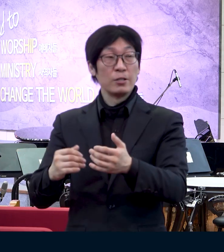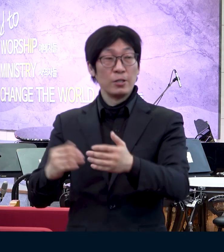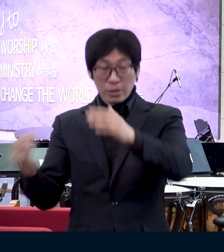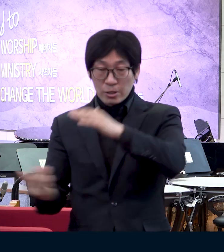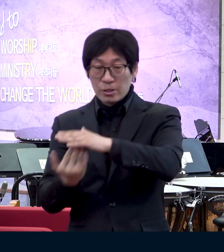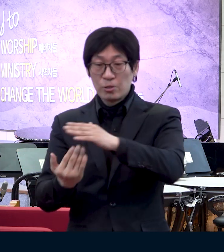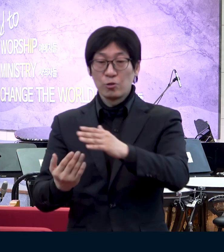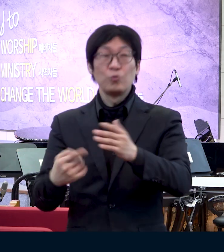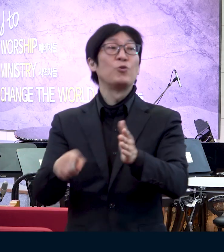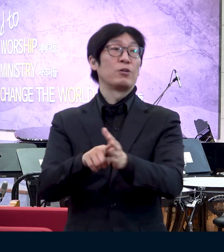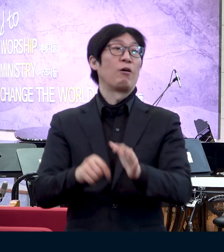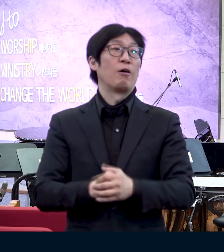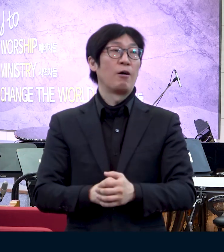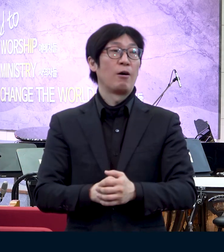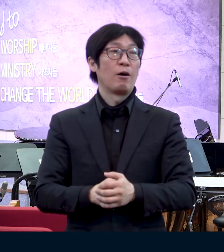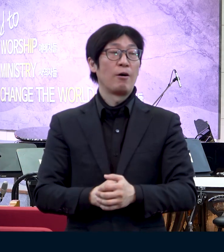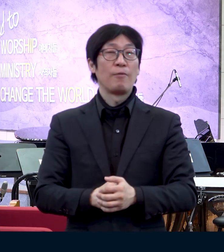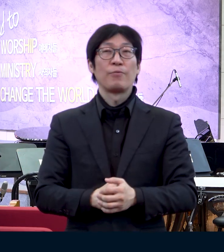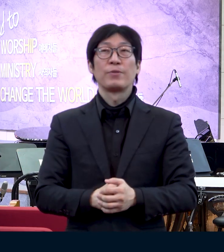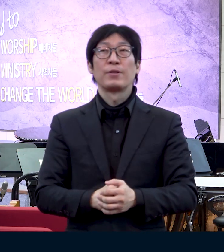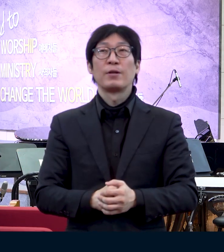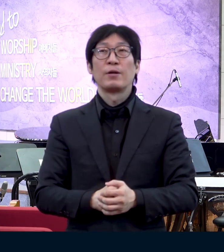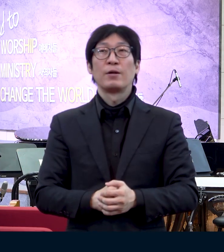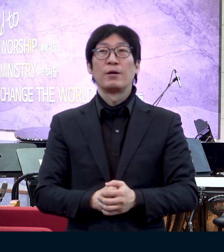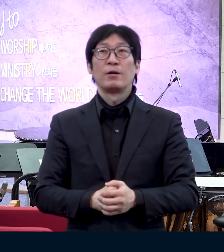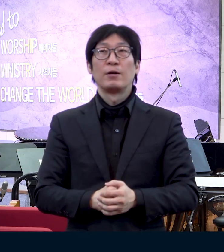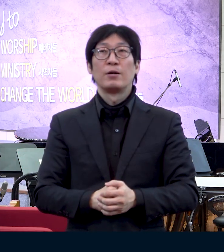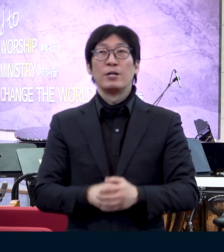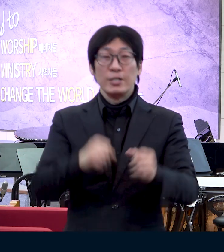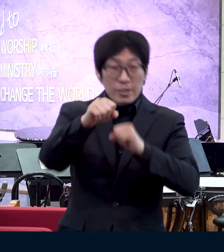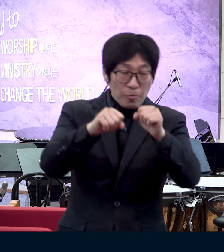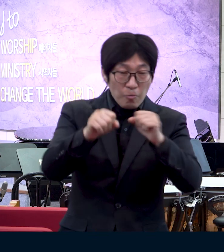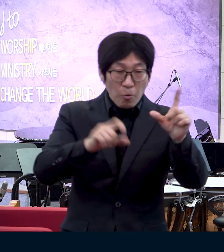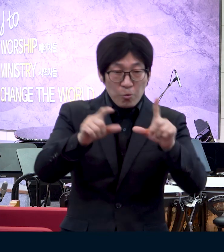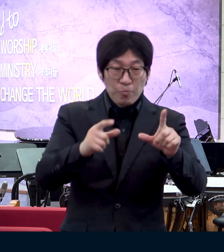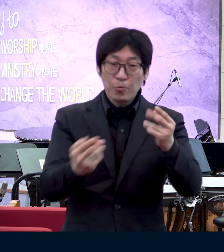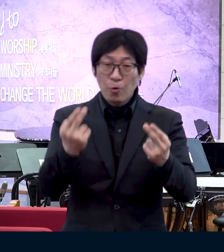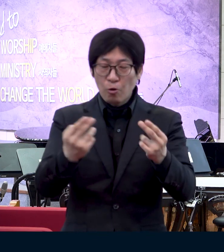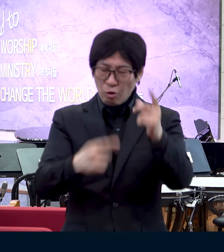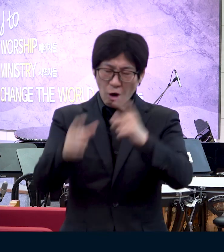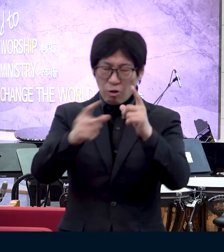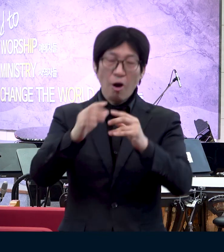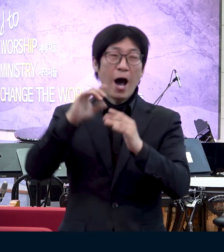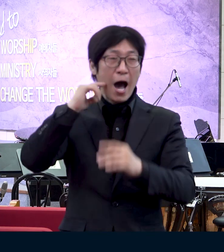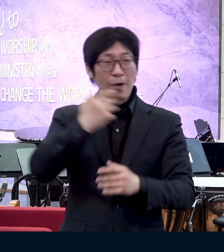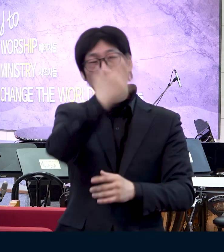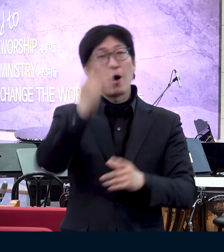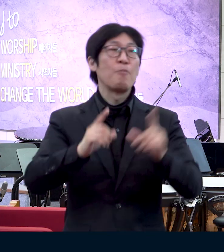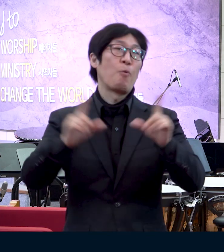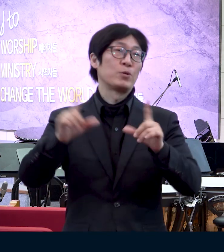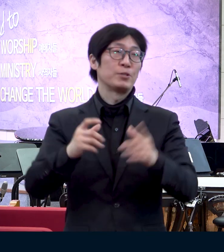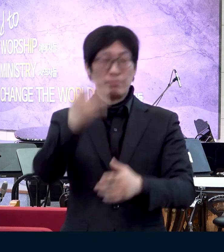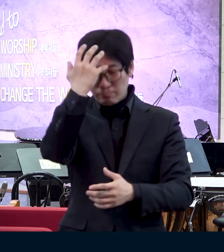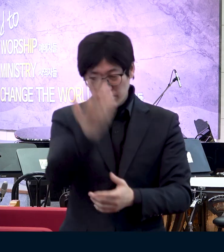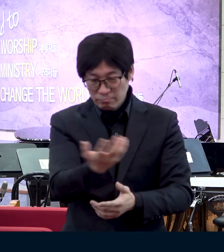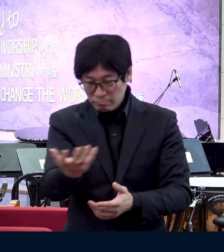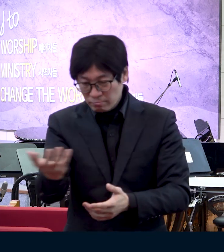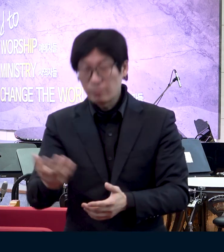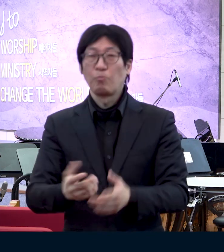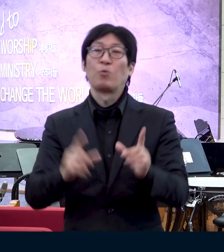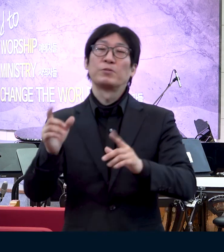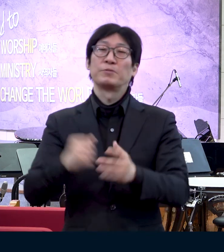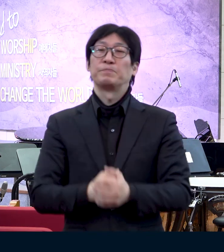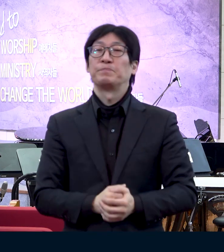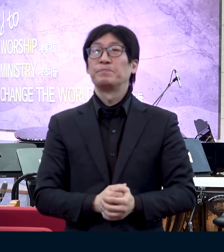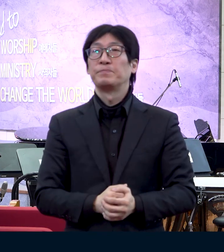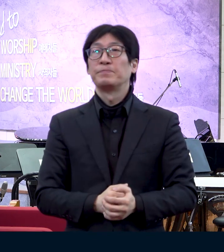자존심도 다 팔 수 있는 그 모습은 정말 위대한 거예요. 어떤 싸움보다 아름다운 그런 싸움이라는 걸 전 거기서